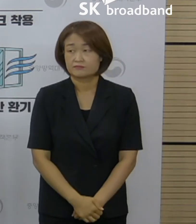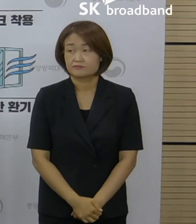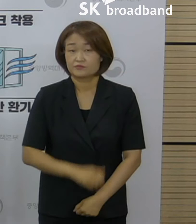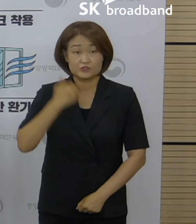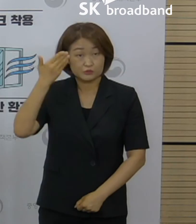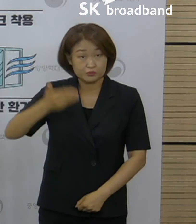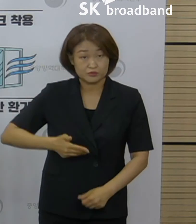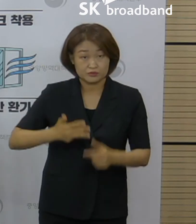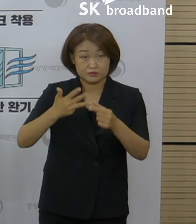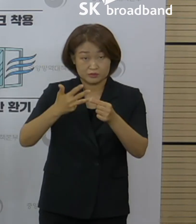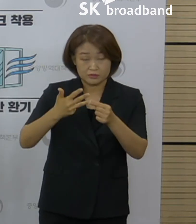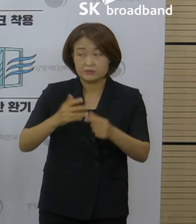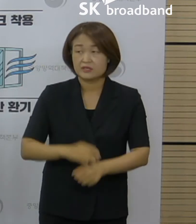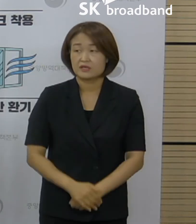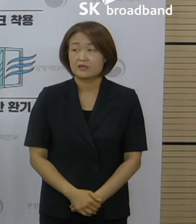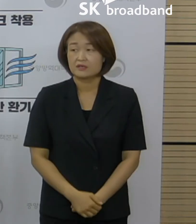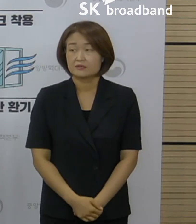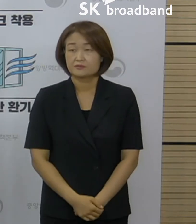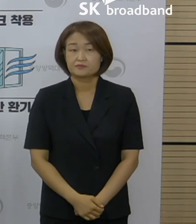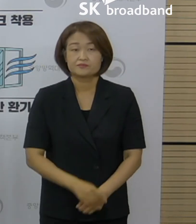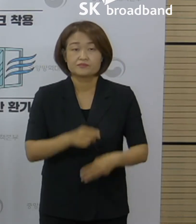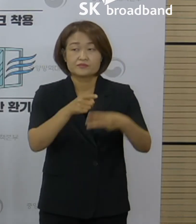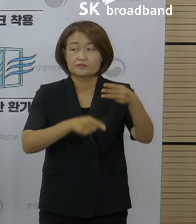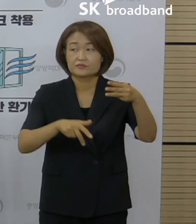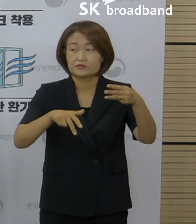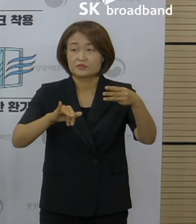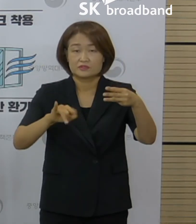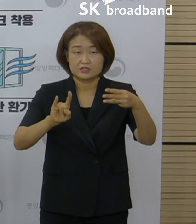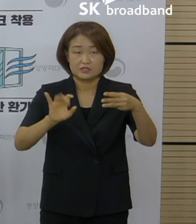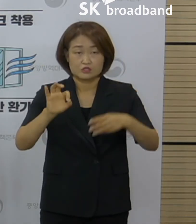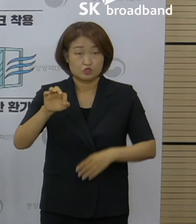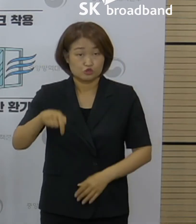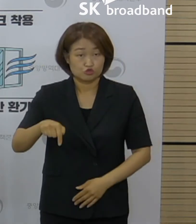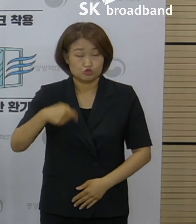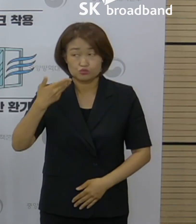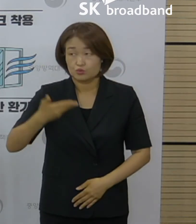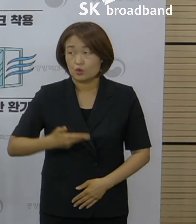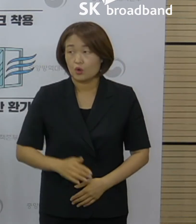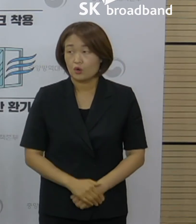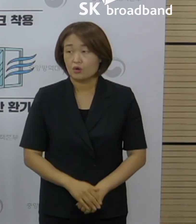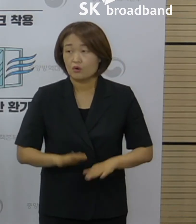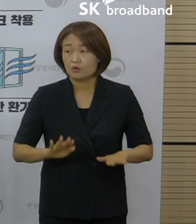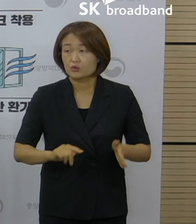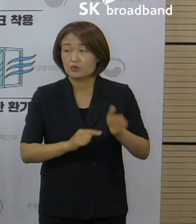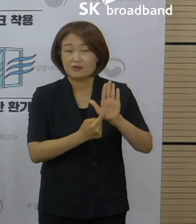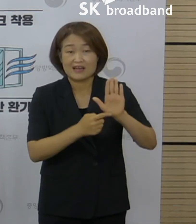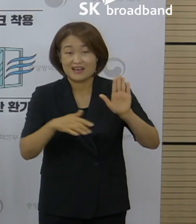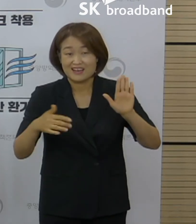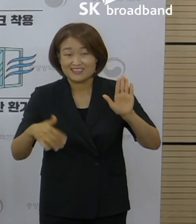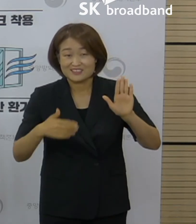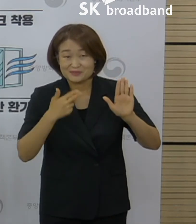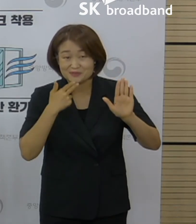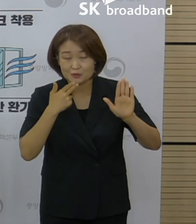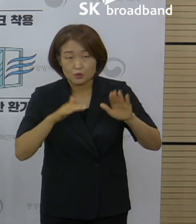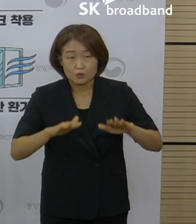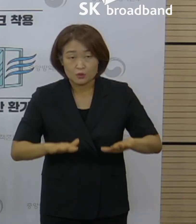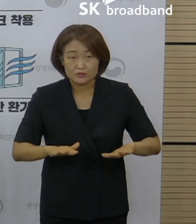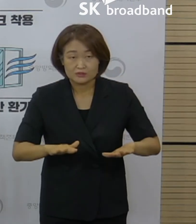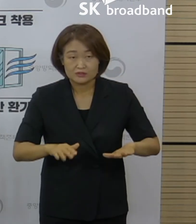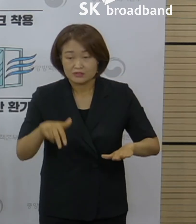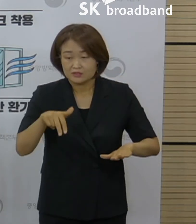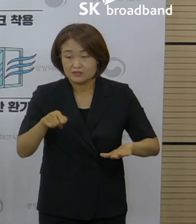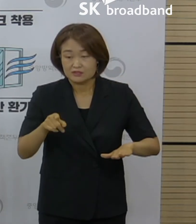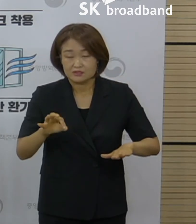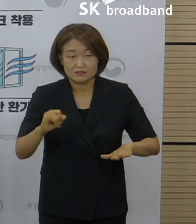번째 연합뉴스 신재우 기자님 질문입니다. 오늘 출입기자단의 일정 공개가 안 됐는데 오늘 청장님이